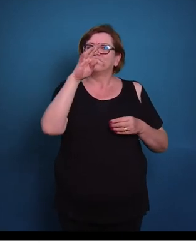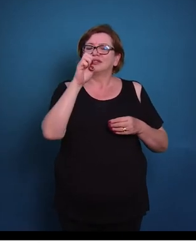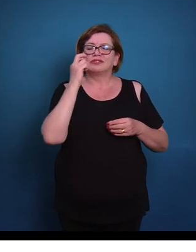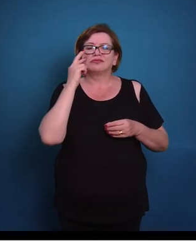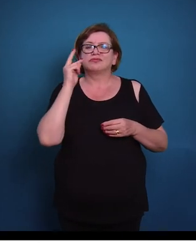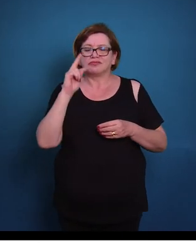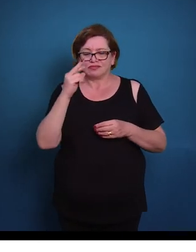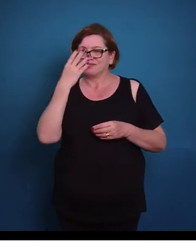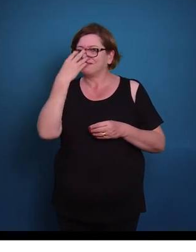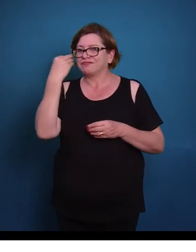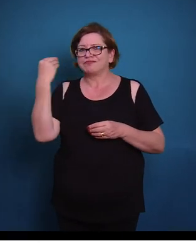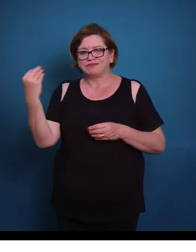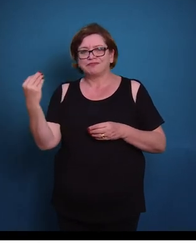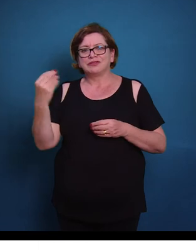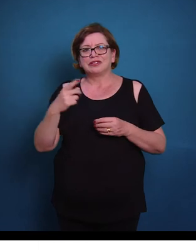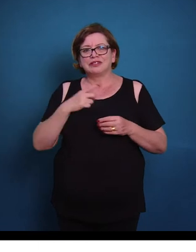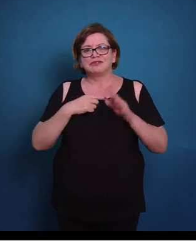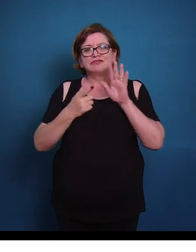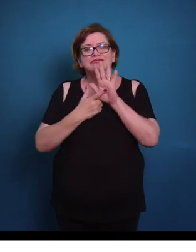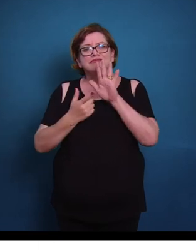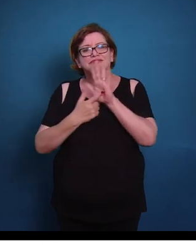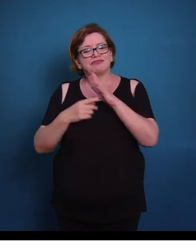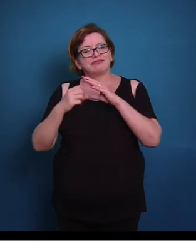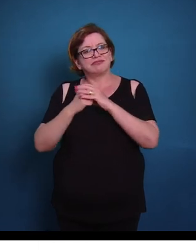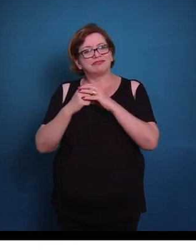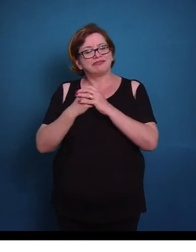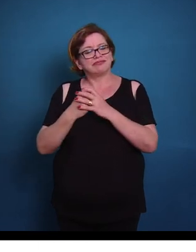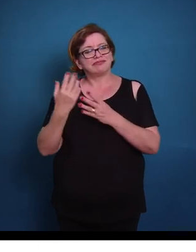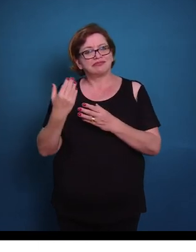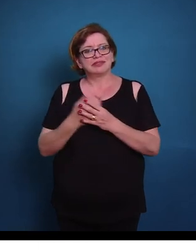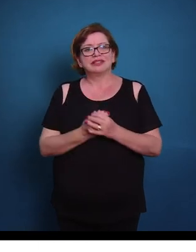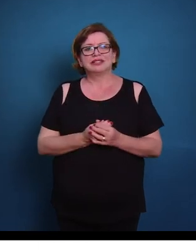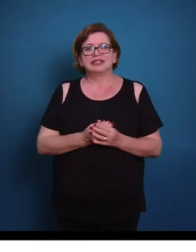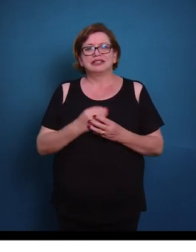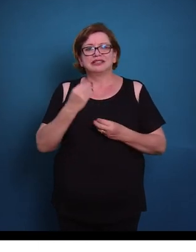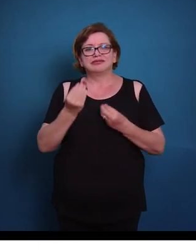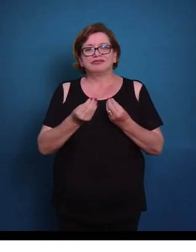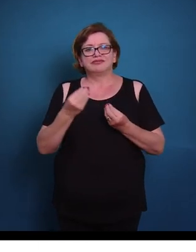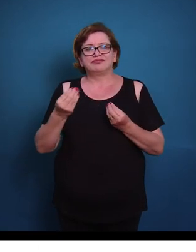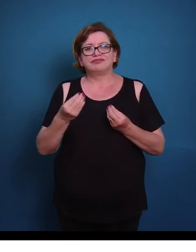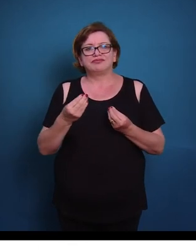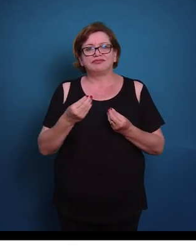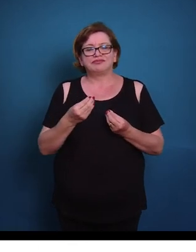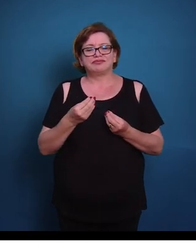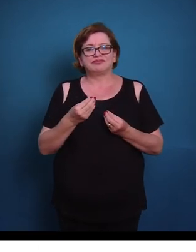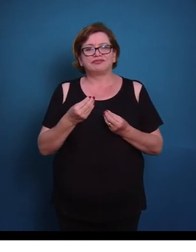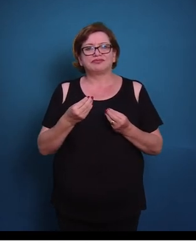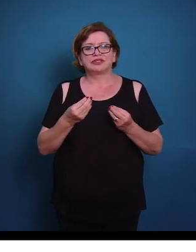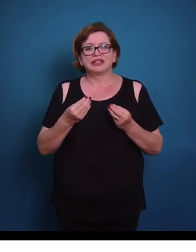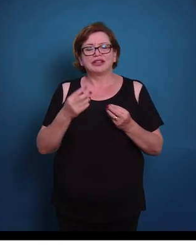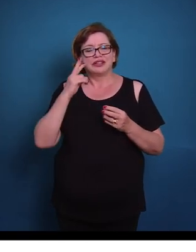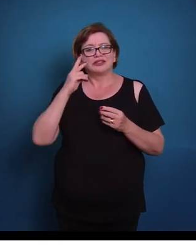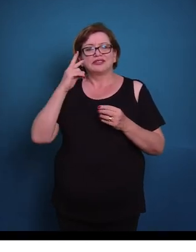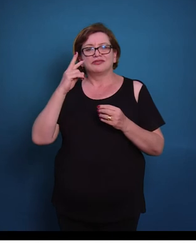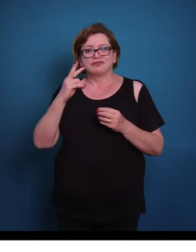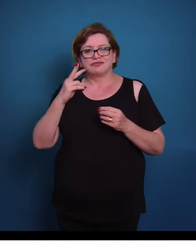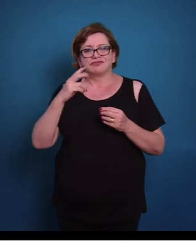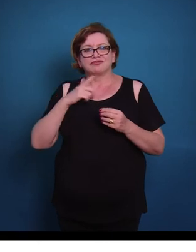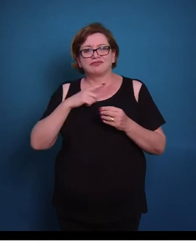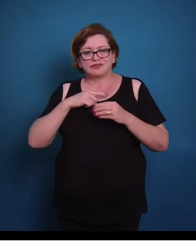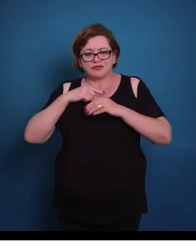uma micrografia, mostrando essa célula, formando a banhinha de mielina, aqui está o axônio, e aqui ela está